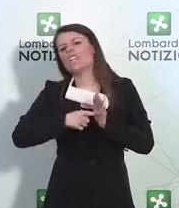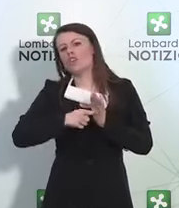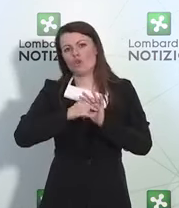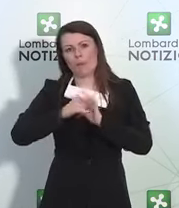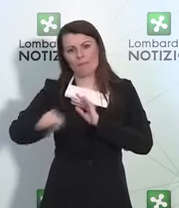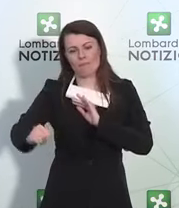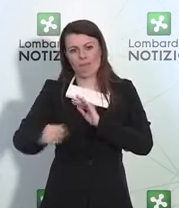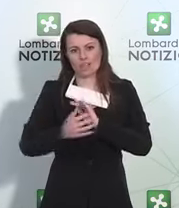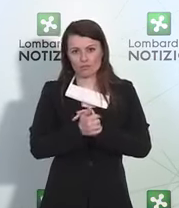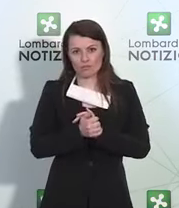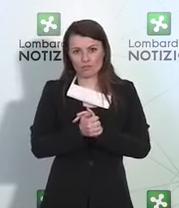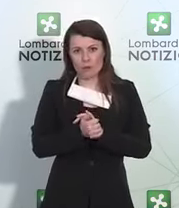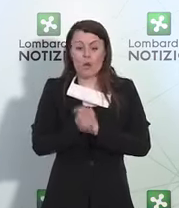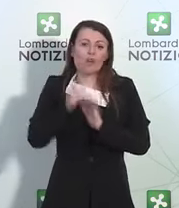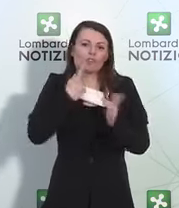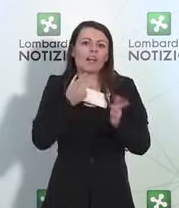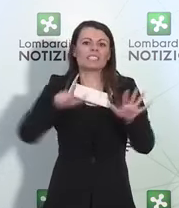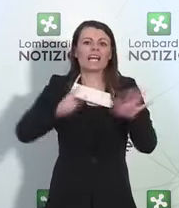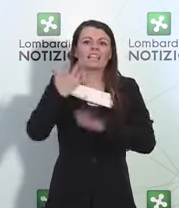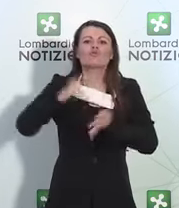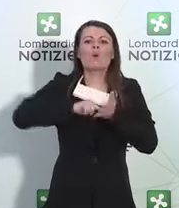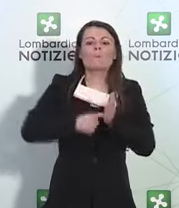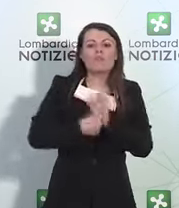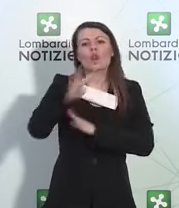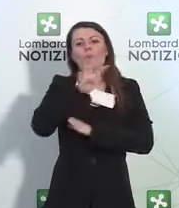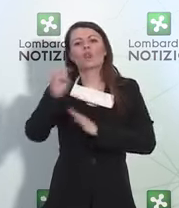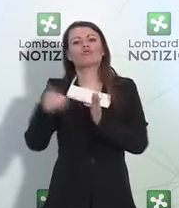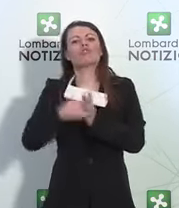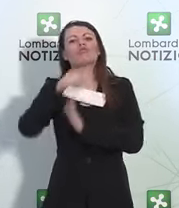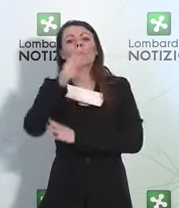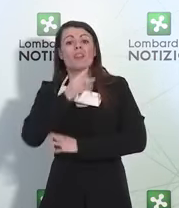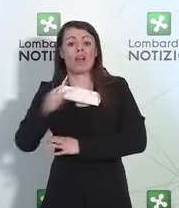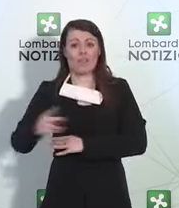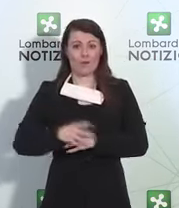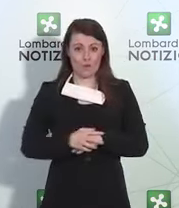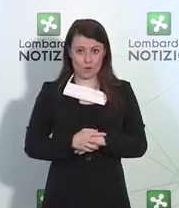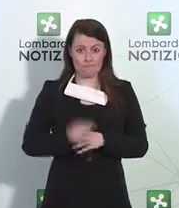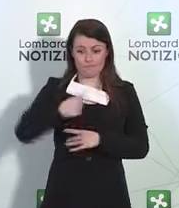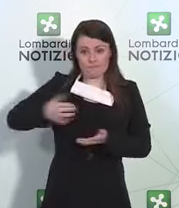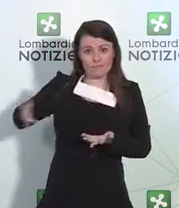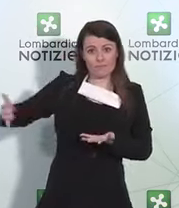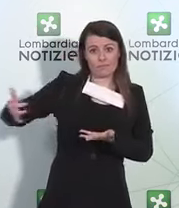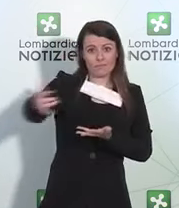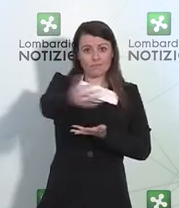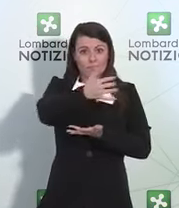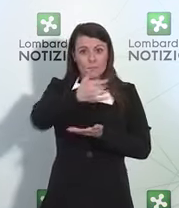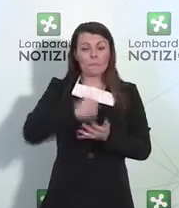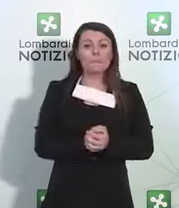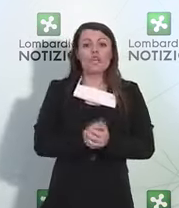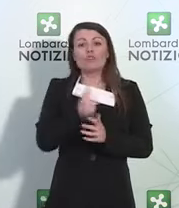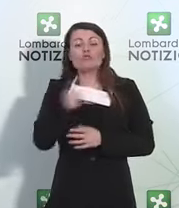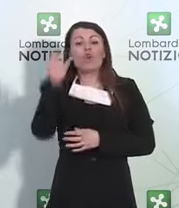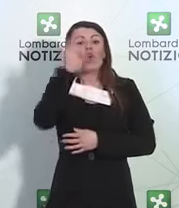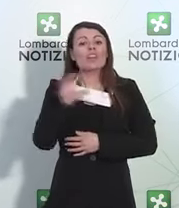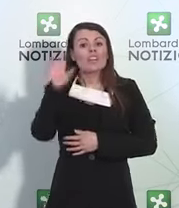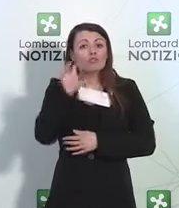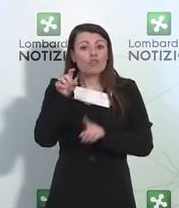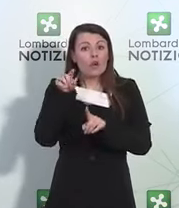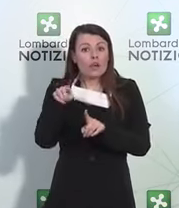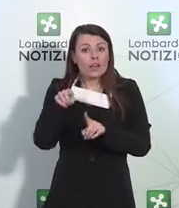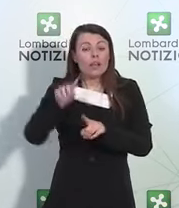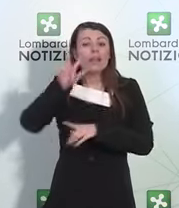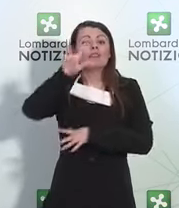400 mila euro solo per la regione ci sono stati versati 37